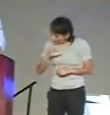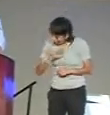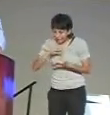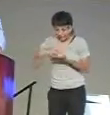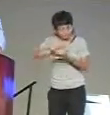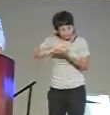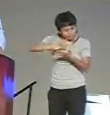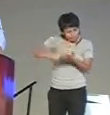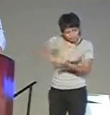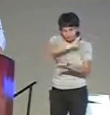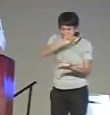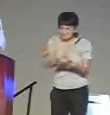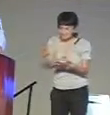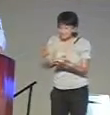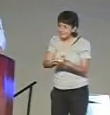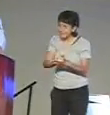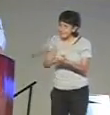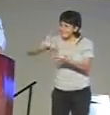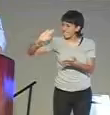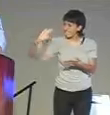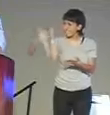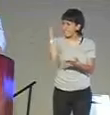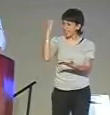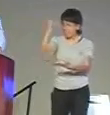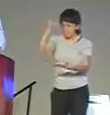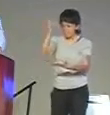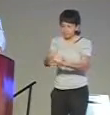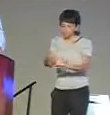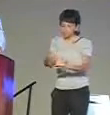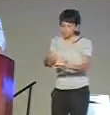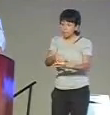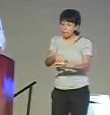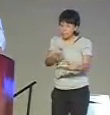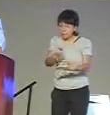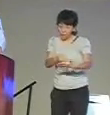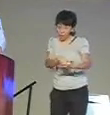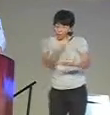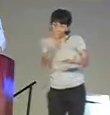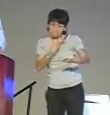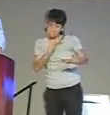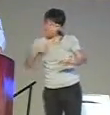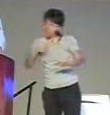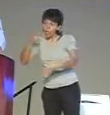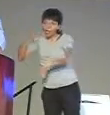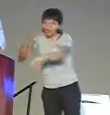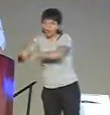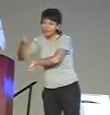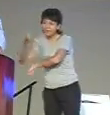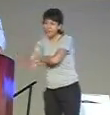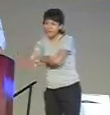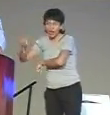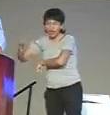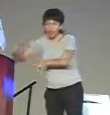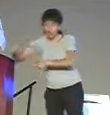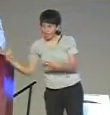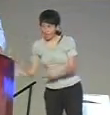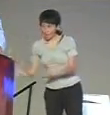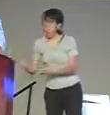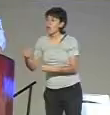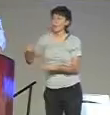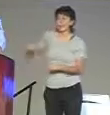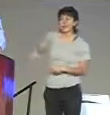federales, si no hay cumplimiento a nivel estatal, si no hay interés a nivel de las entidades